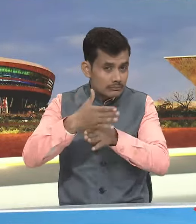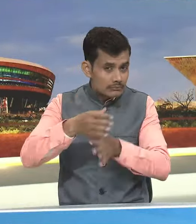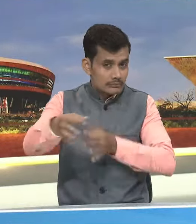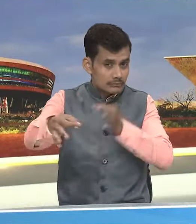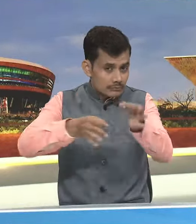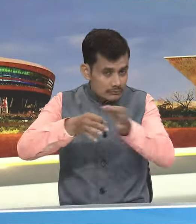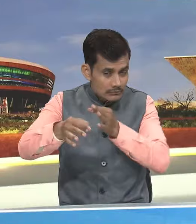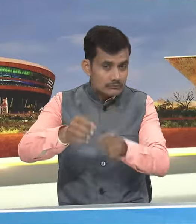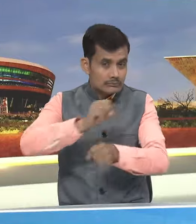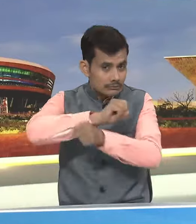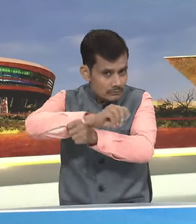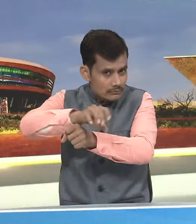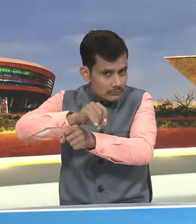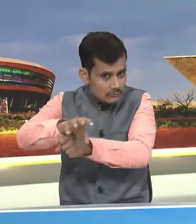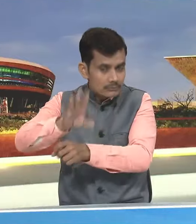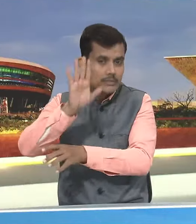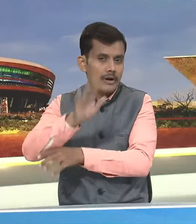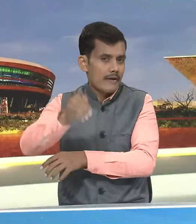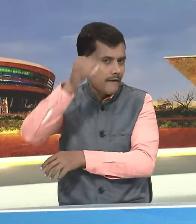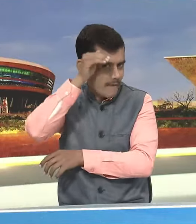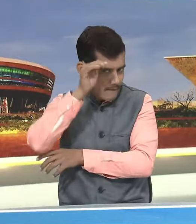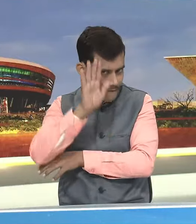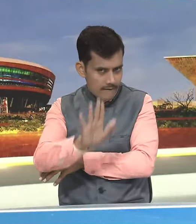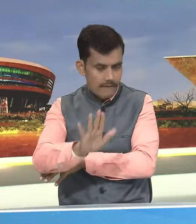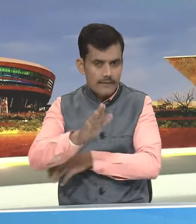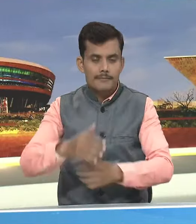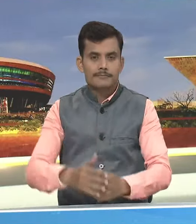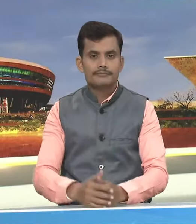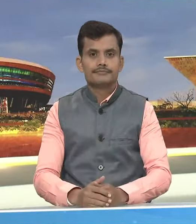जागरूक करने की सलाह दी